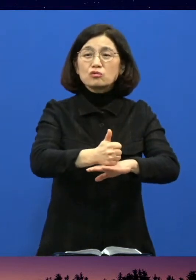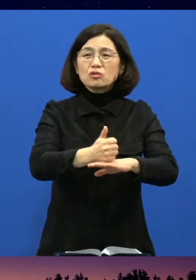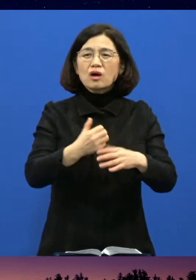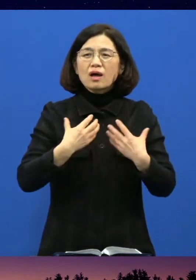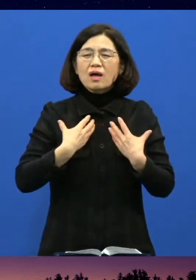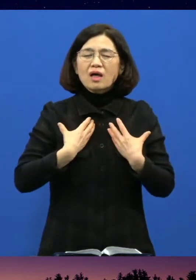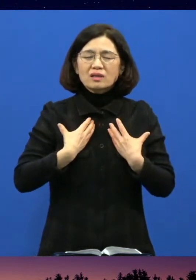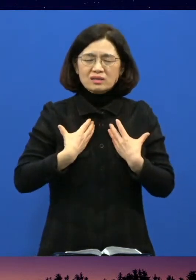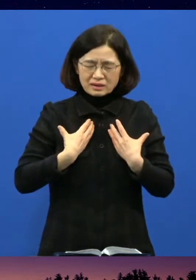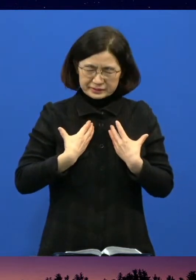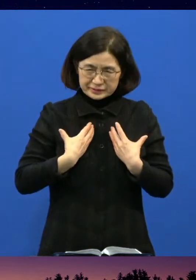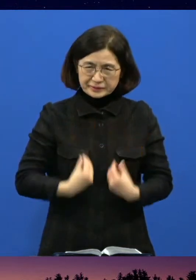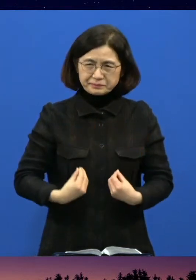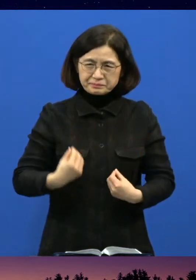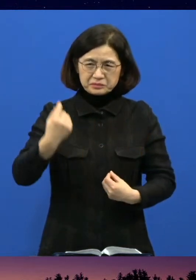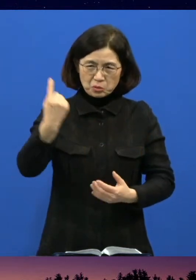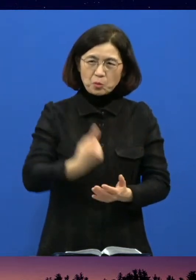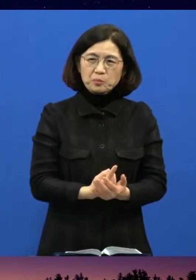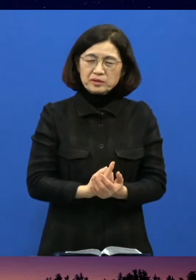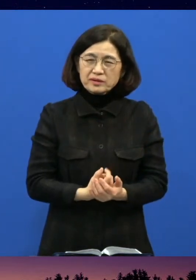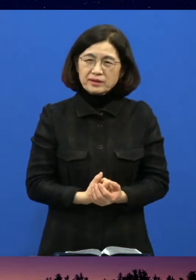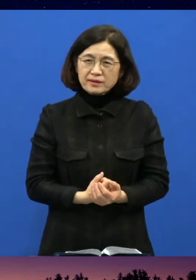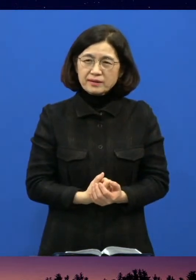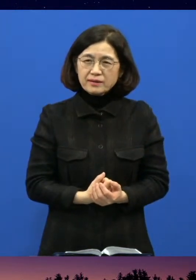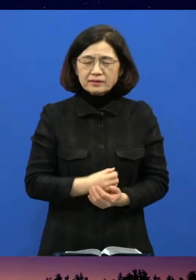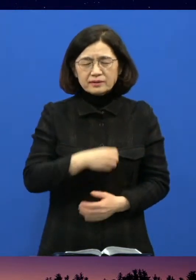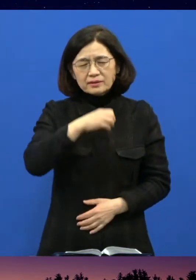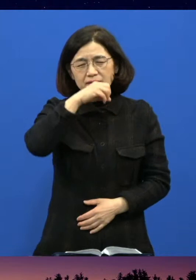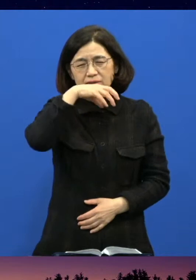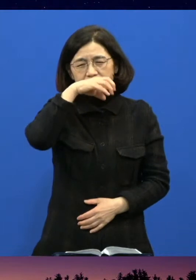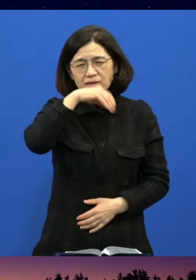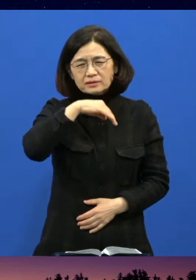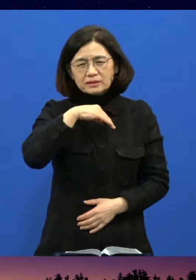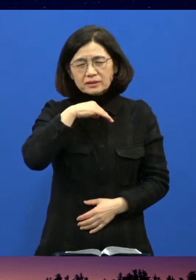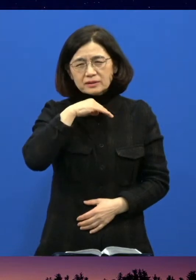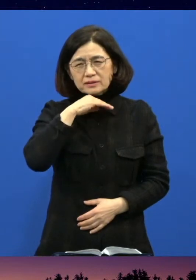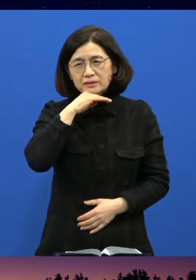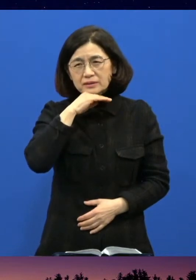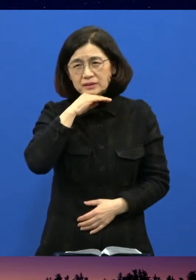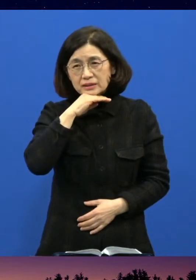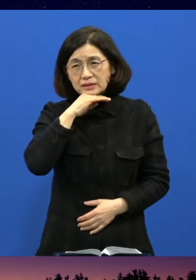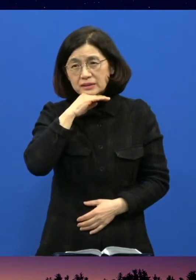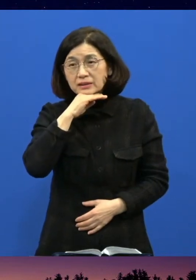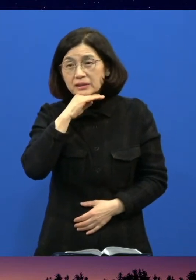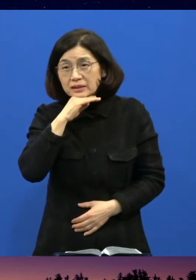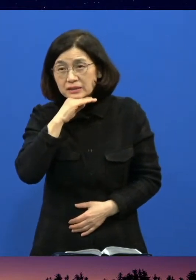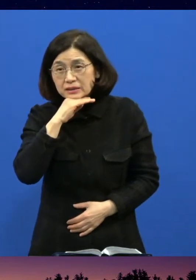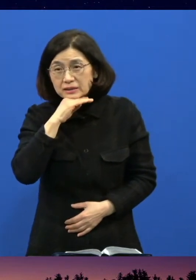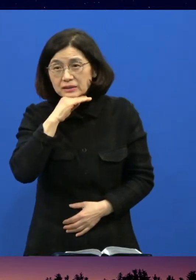그러면 끝장이에요. 그냥 기다리는 게 아니에요. 잠잠히 침묵하면서